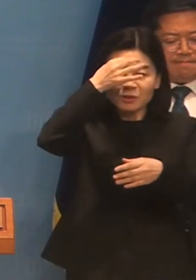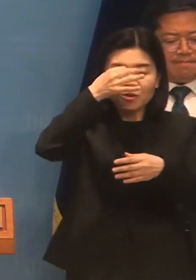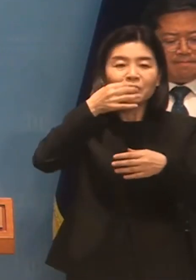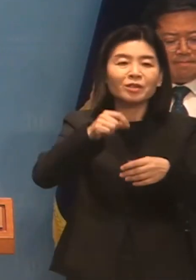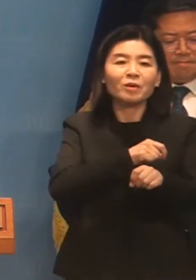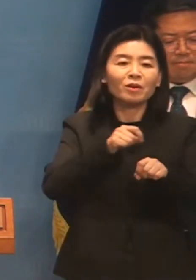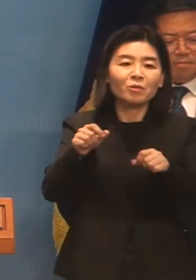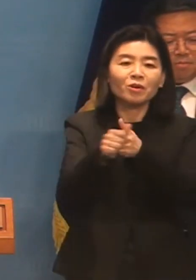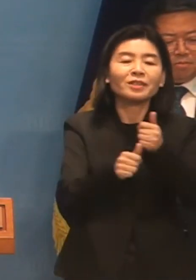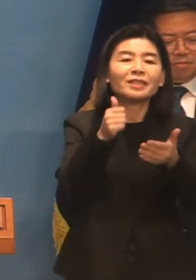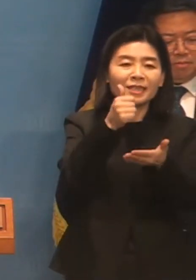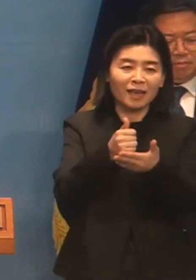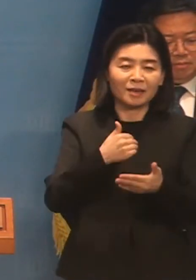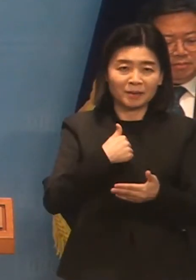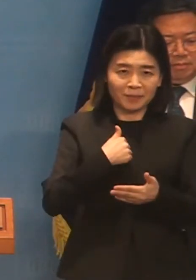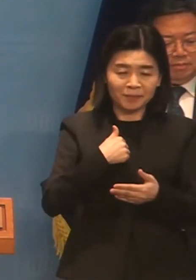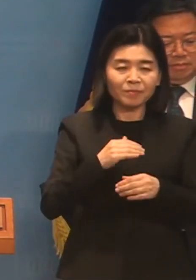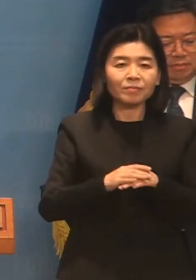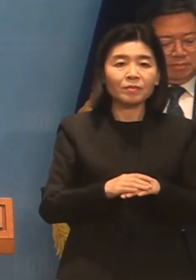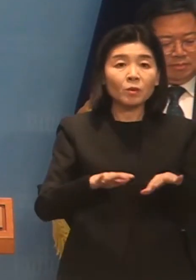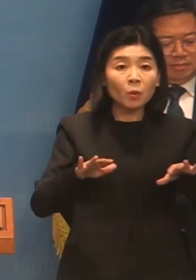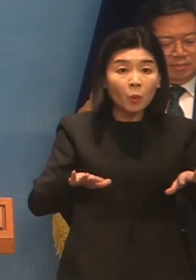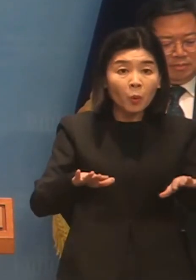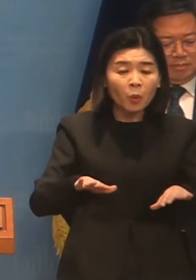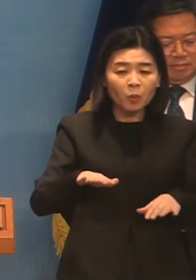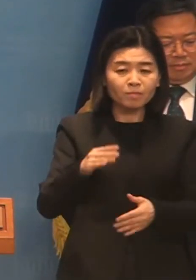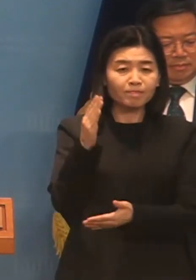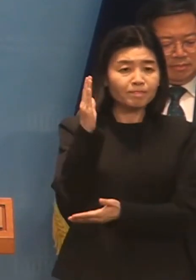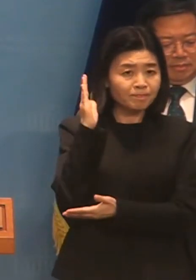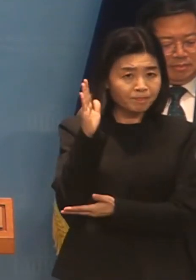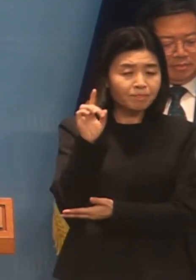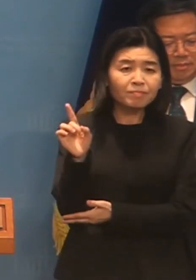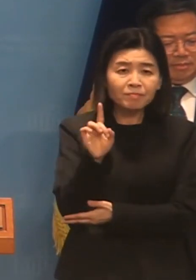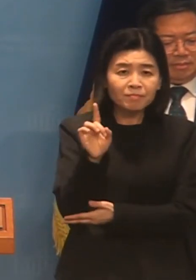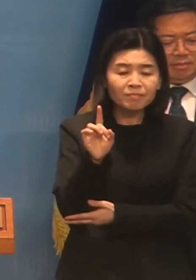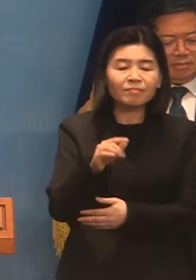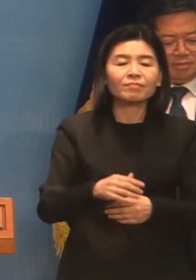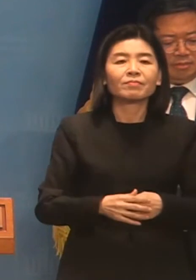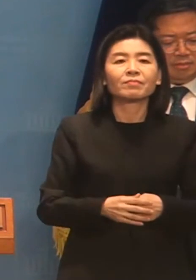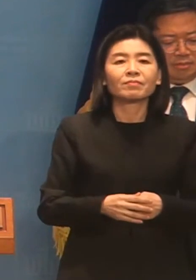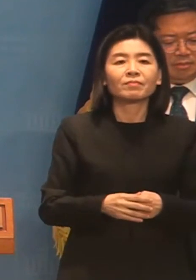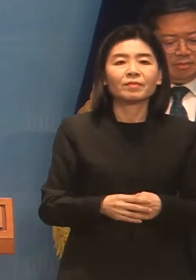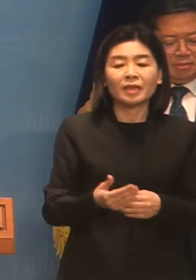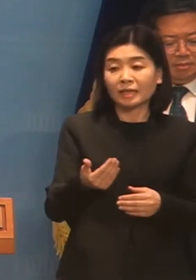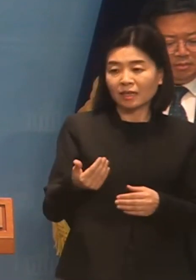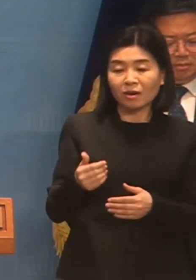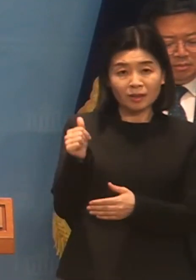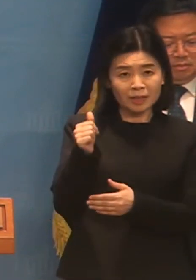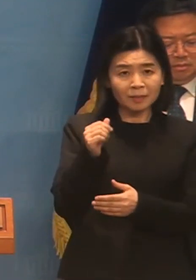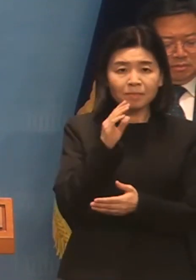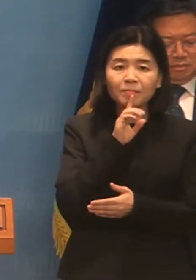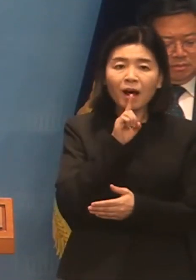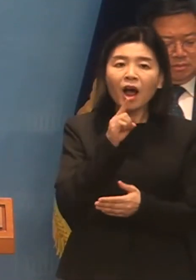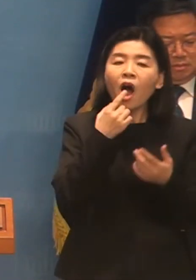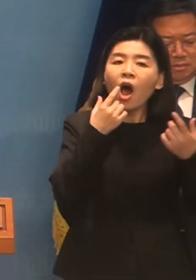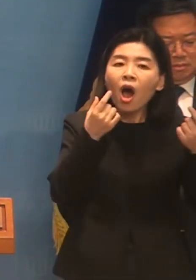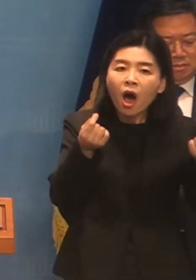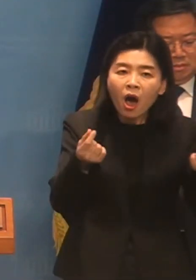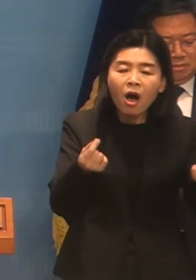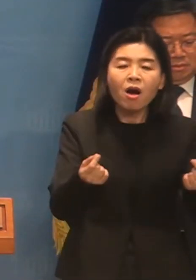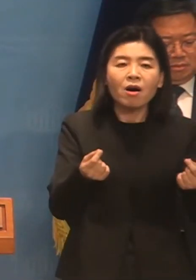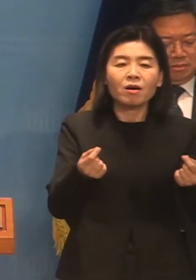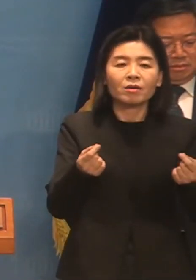유매입니다. 오늘 이 자리는요. 지금 말씀하신 대로 남주경 대표님이 말씀하신 대로 저희의